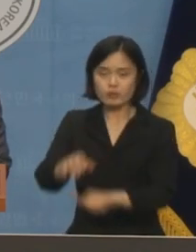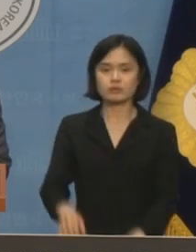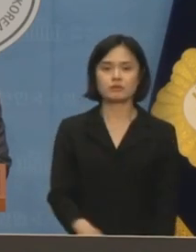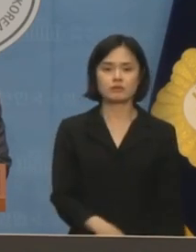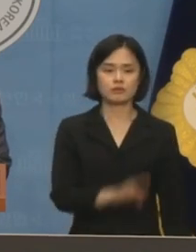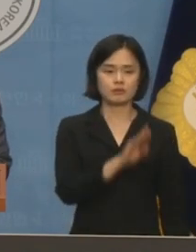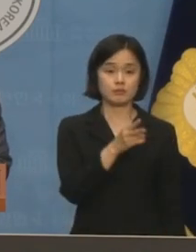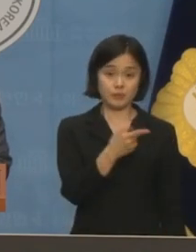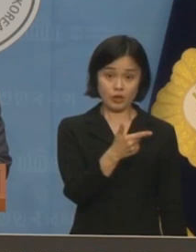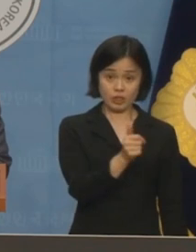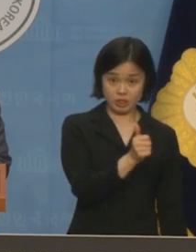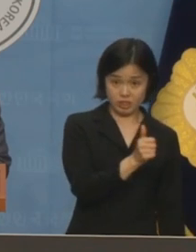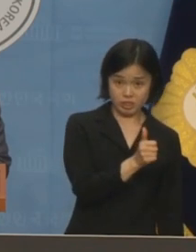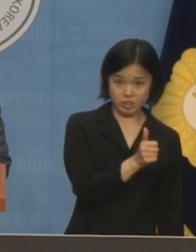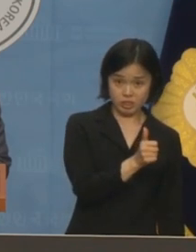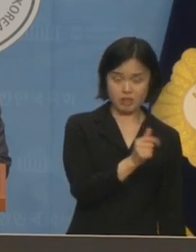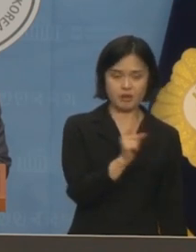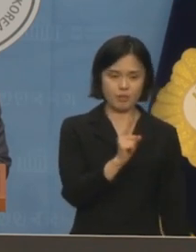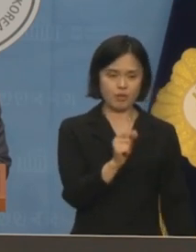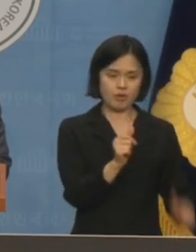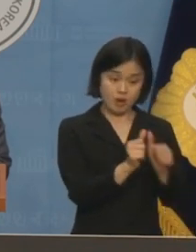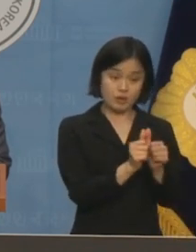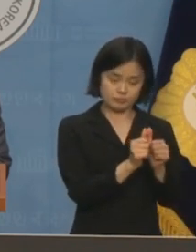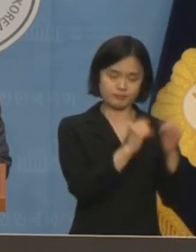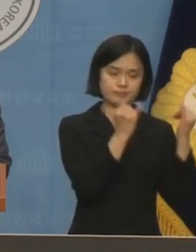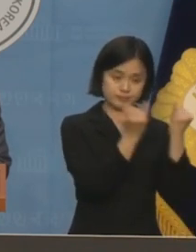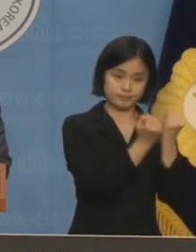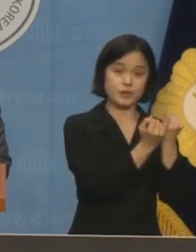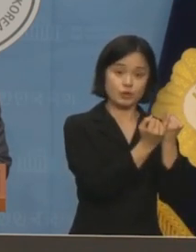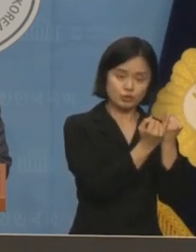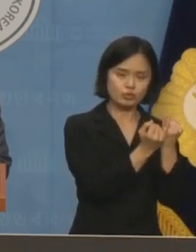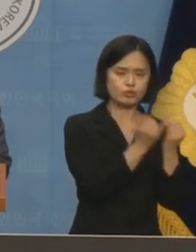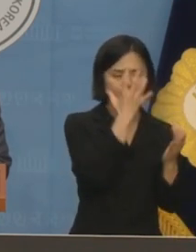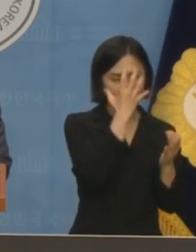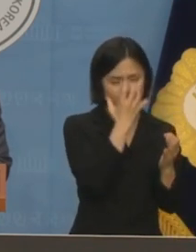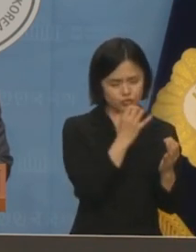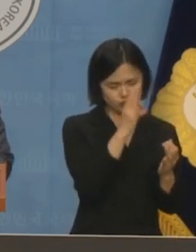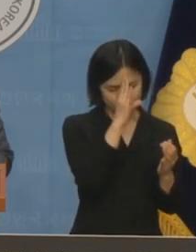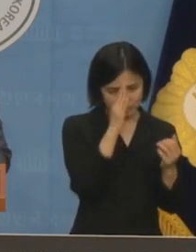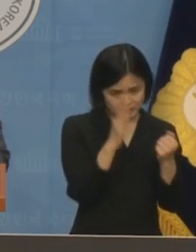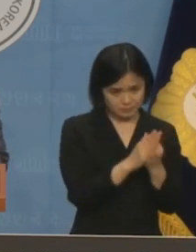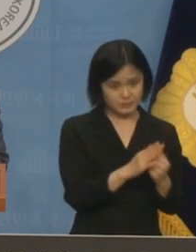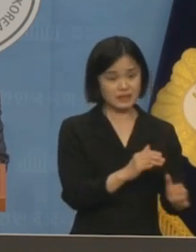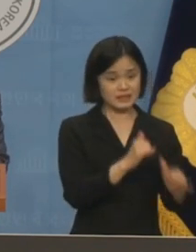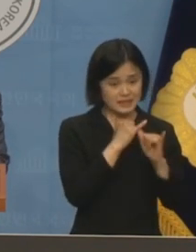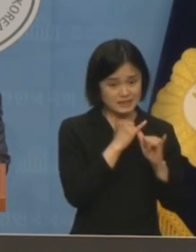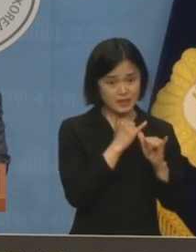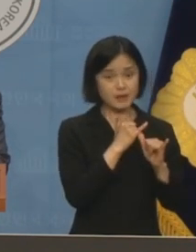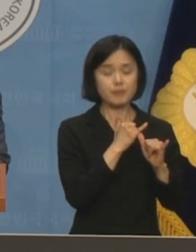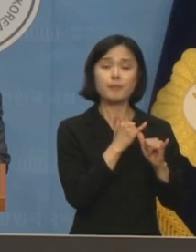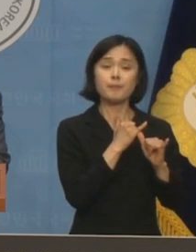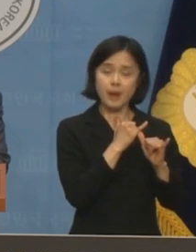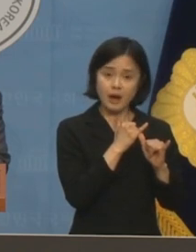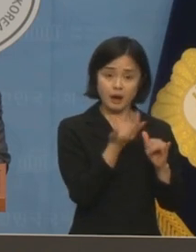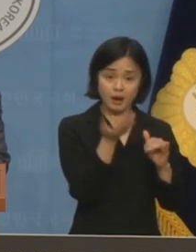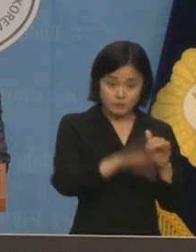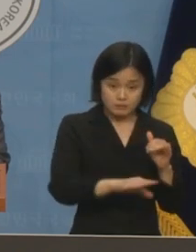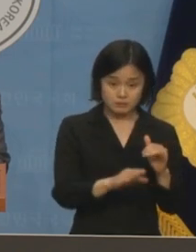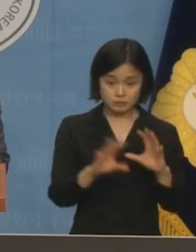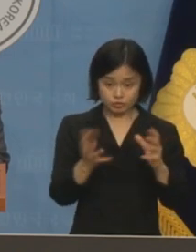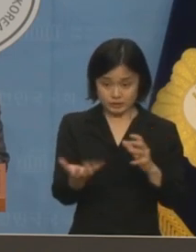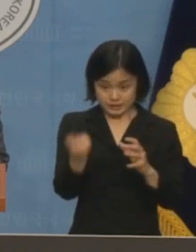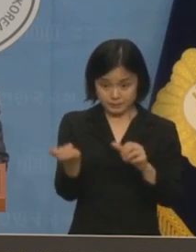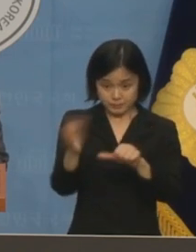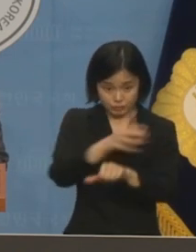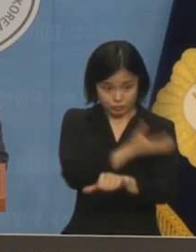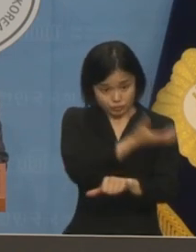성전환 수술 후 우울증으로 자살한 사람을 순직으로 인정하고 안장한다니